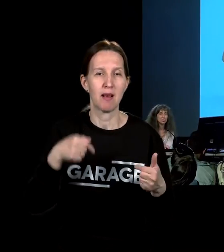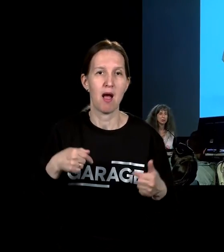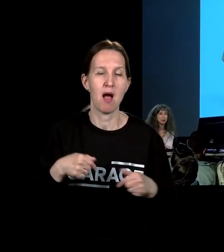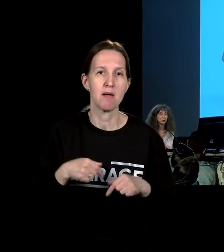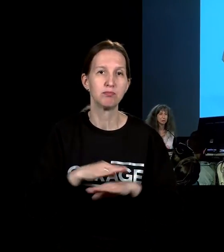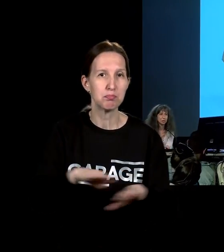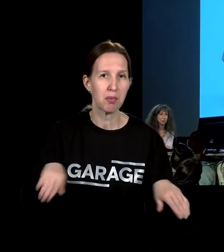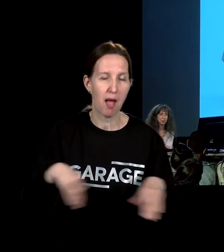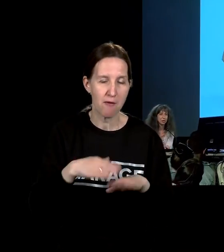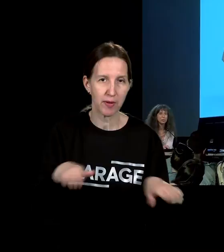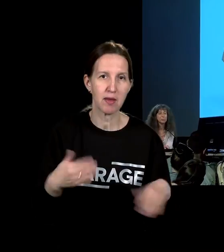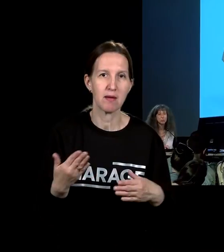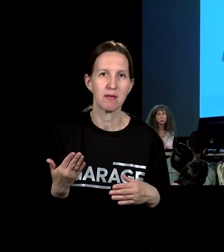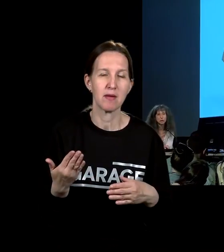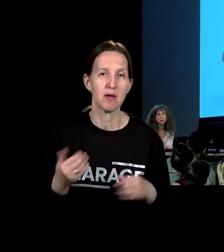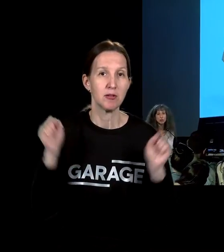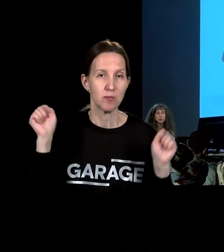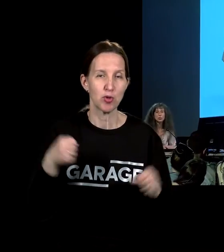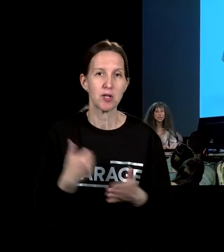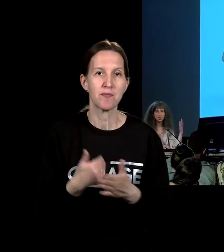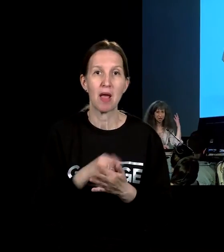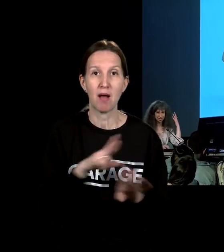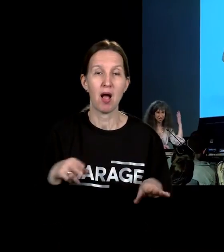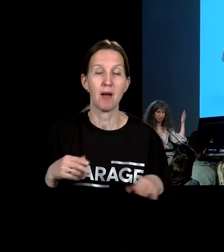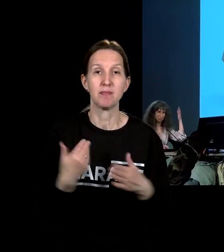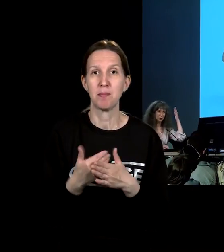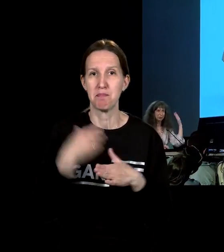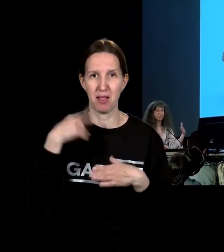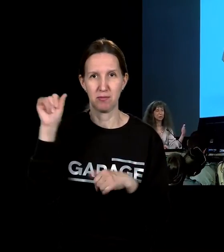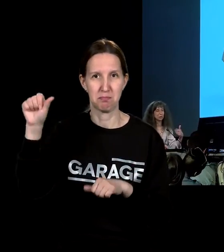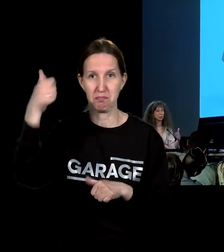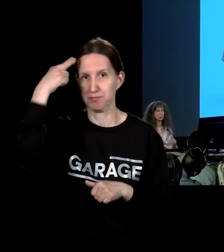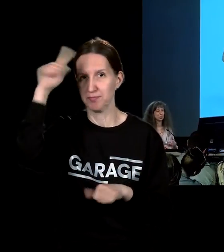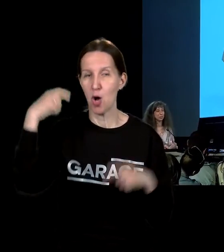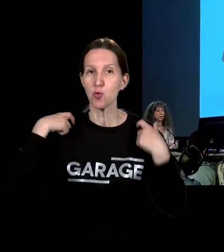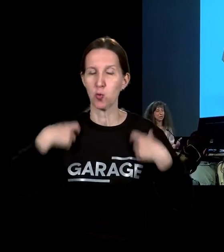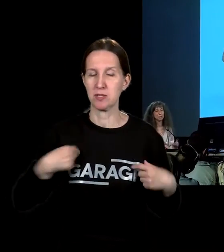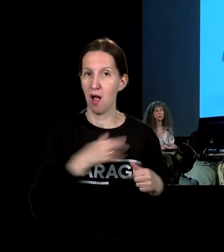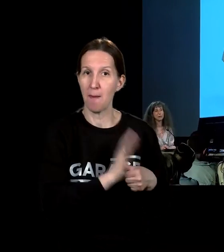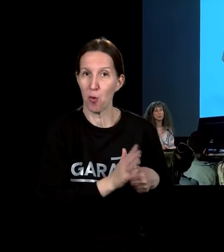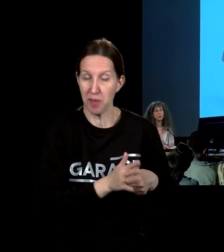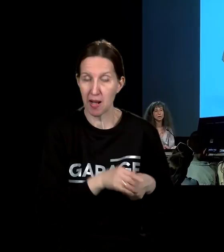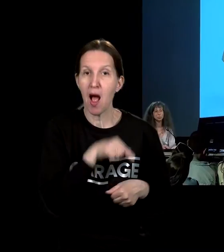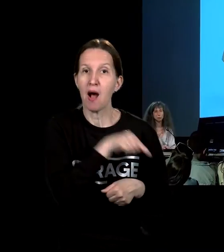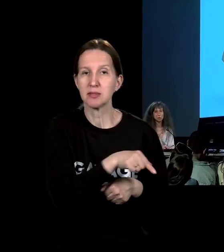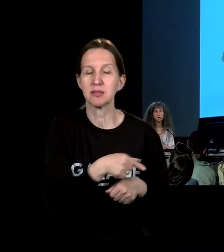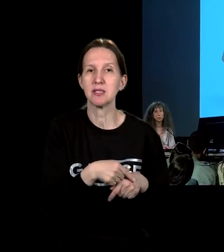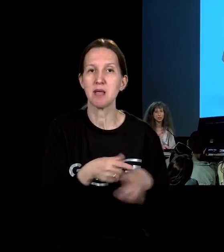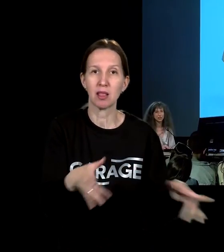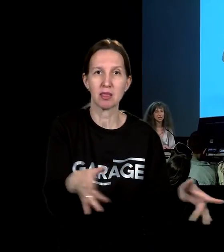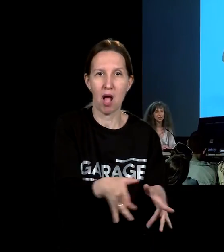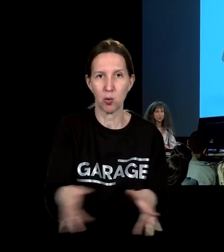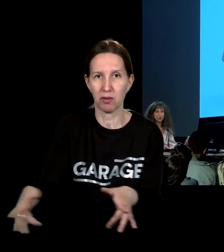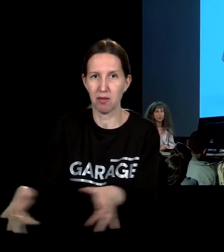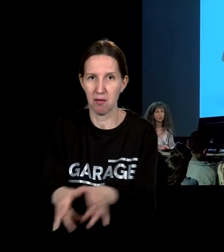которое оставляет такой, как рюкзак для полета. Вот такое же приспособление для плавания. Это винт, который